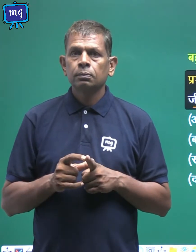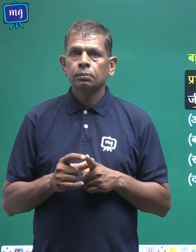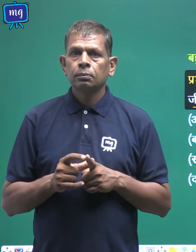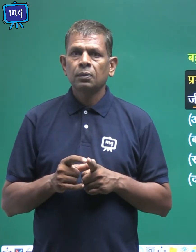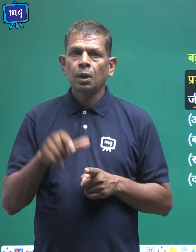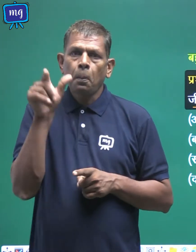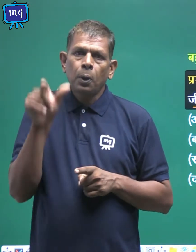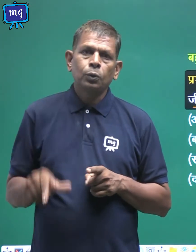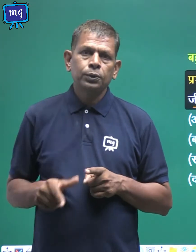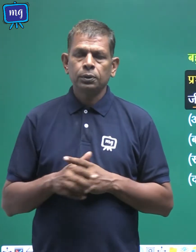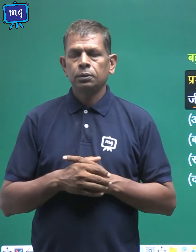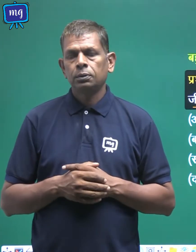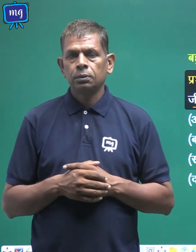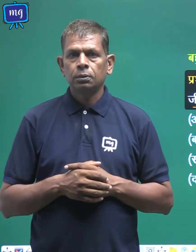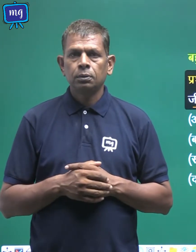मनुष्य।